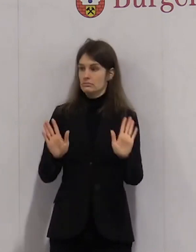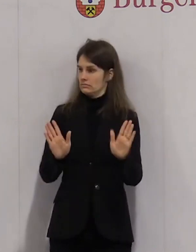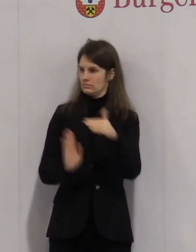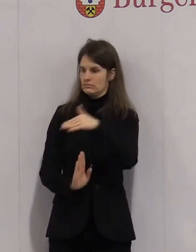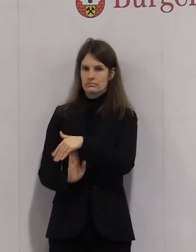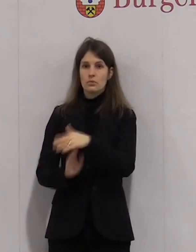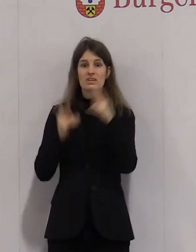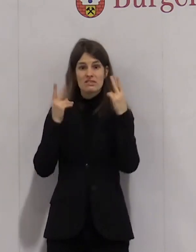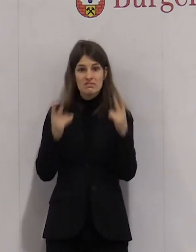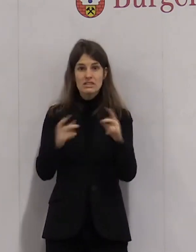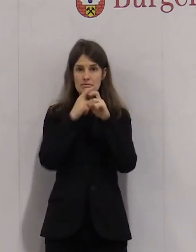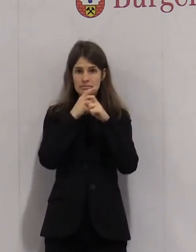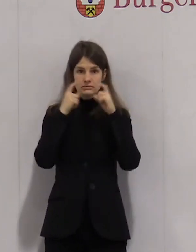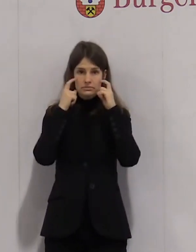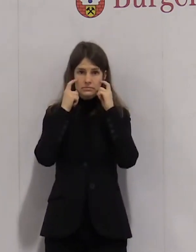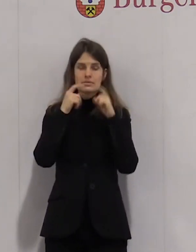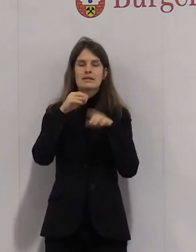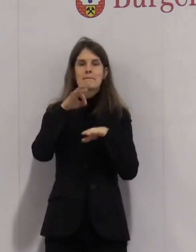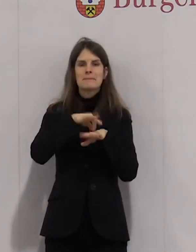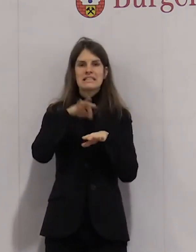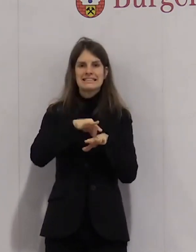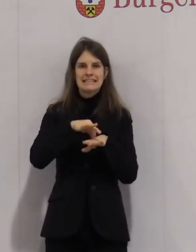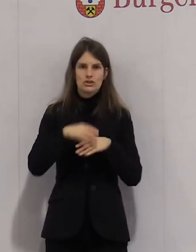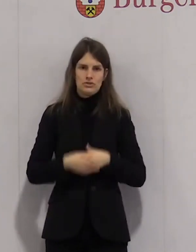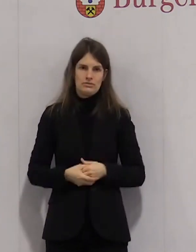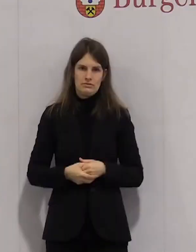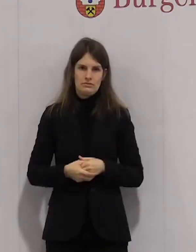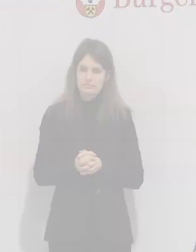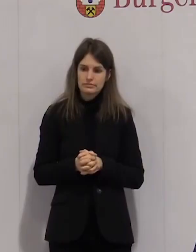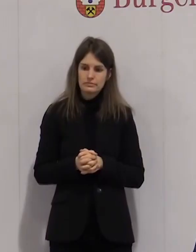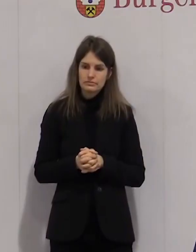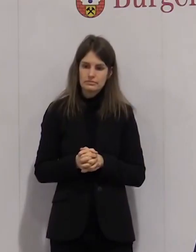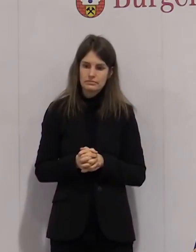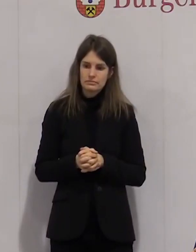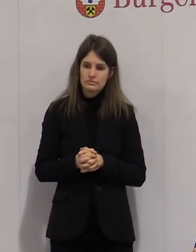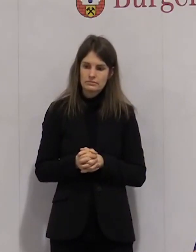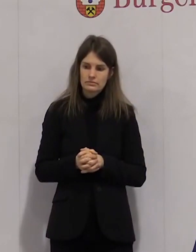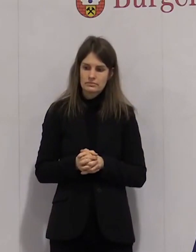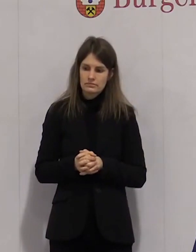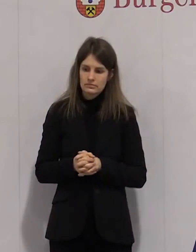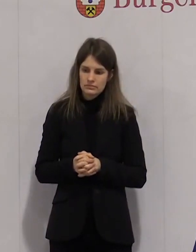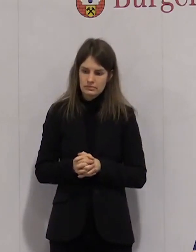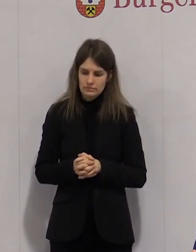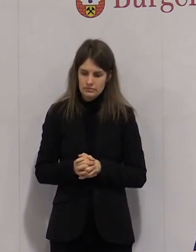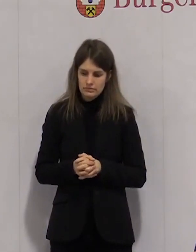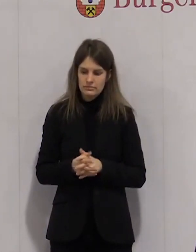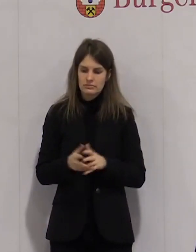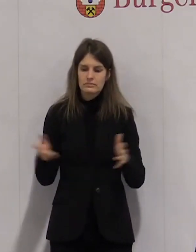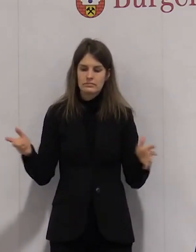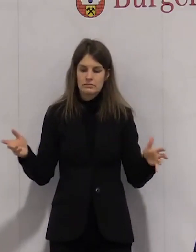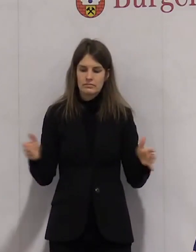medizinische passte dem supermarkt betreten und dies auch richtig aufziehen aufgrund der hohen anzahl